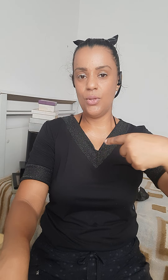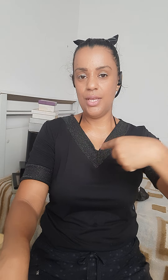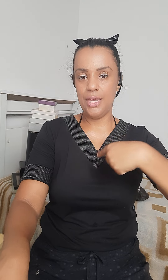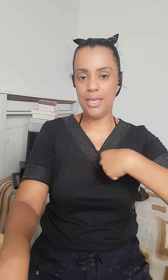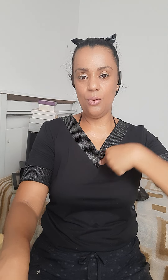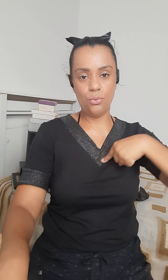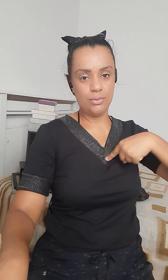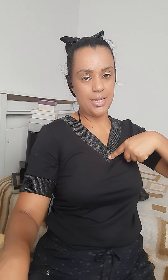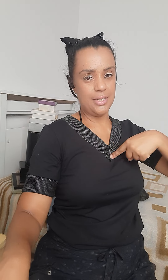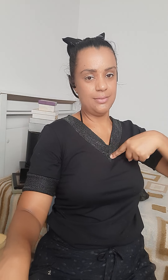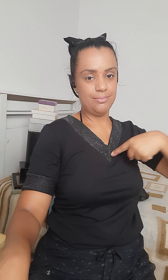eu, tá?